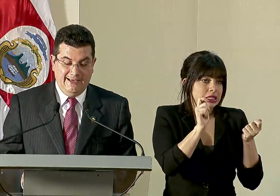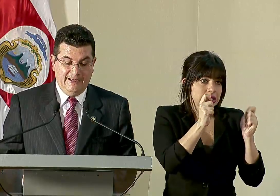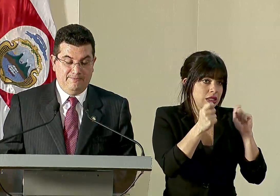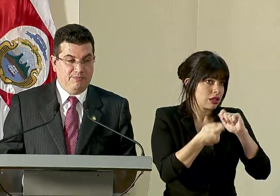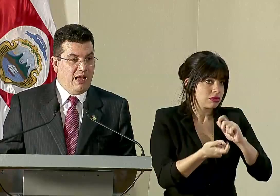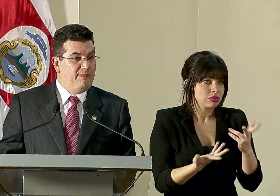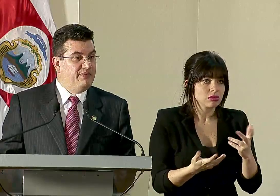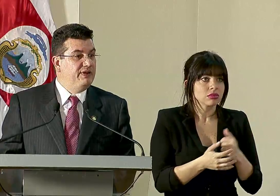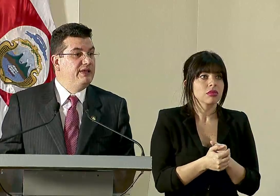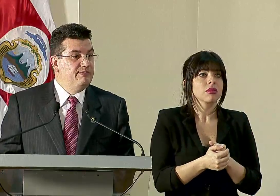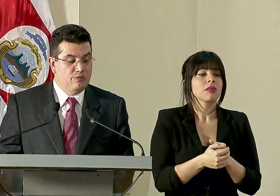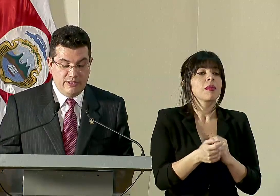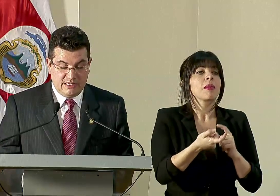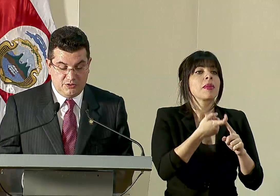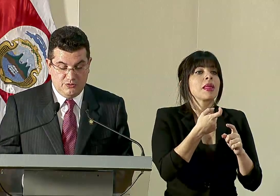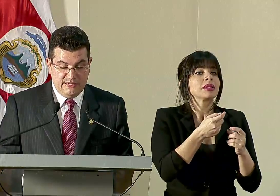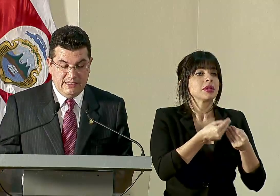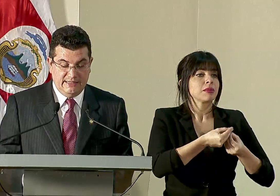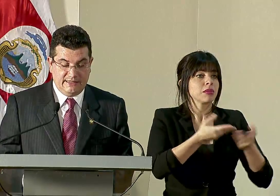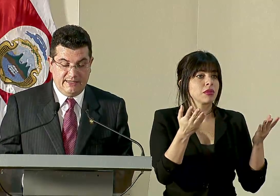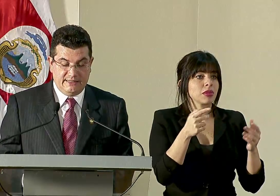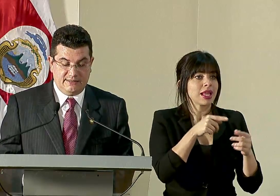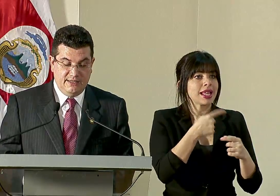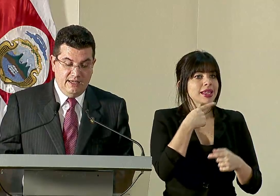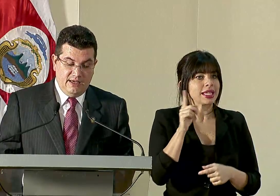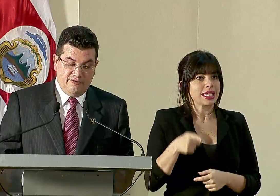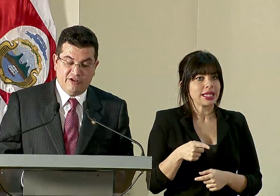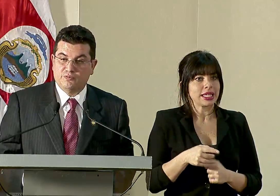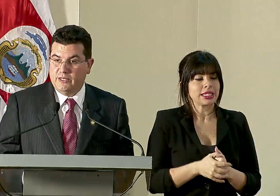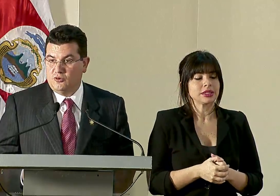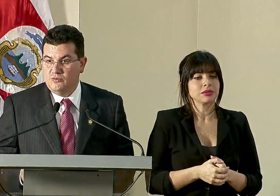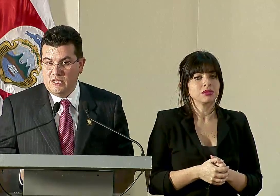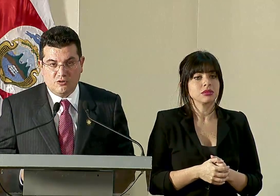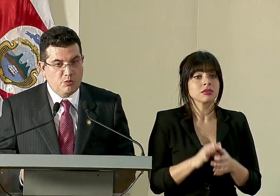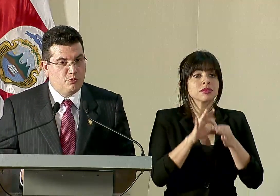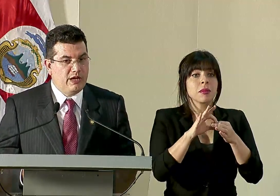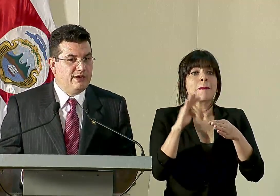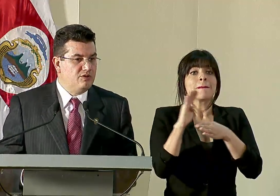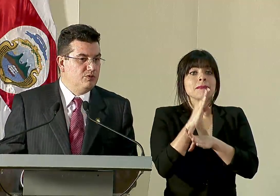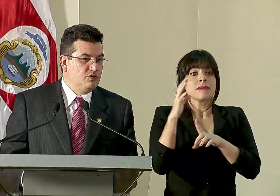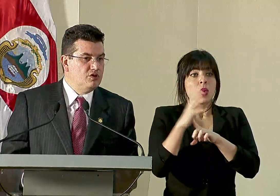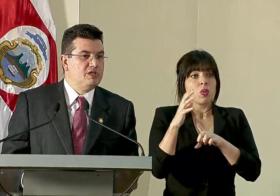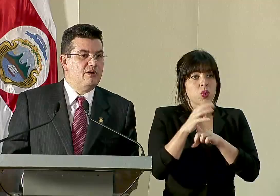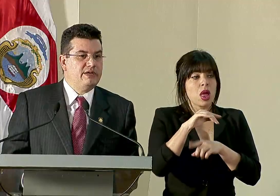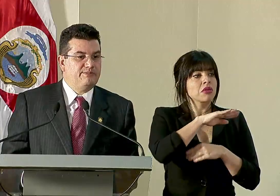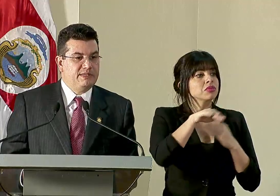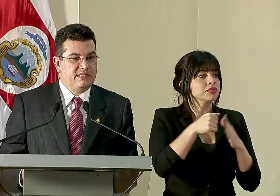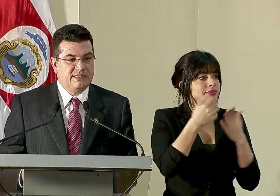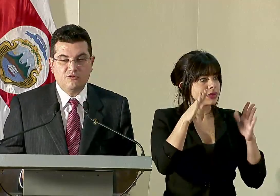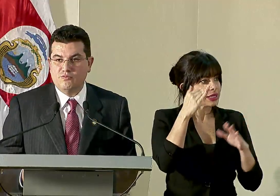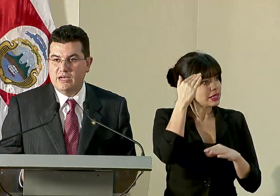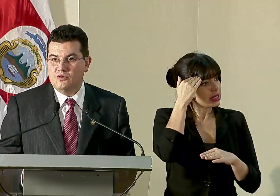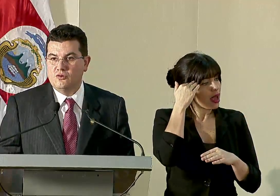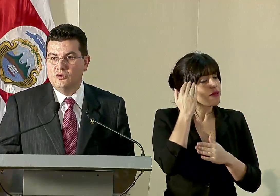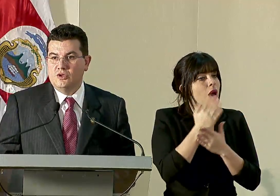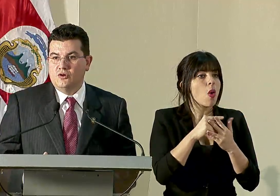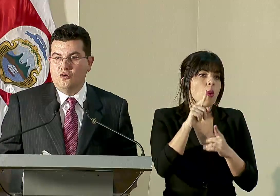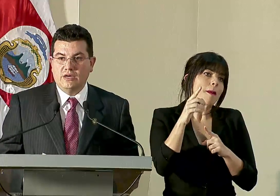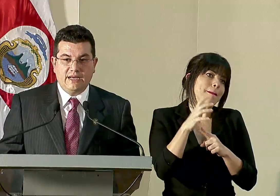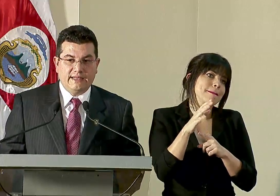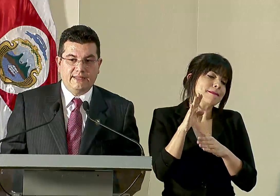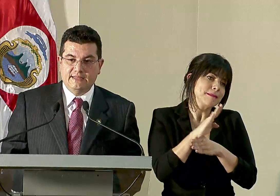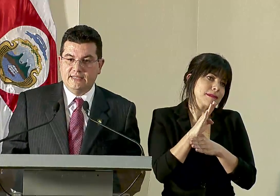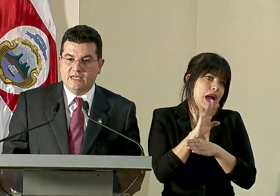a partir de la publicación de la directriz. Respecto al Banco Popular, como todos saben, pese a ser un banco